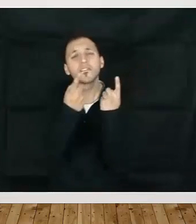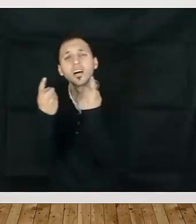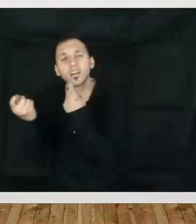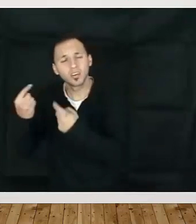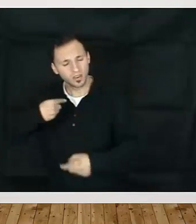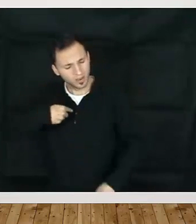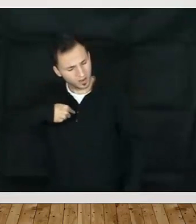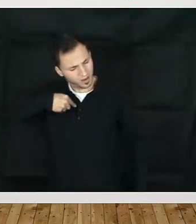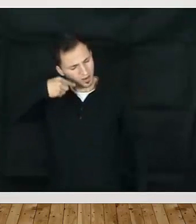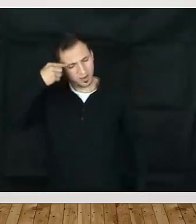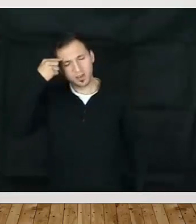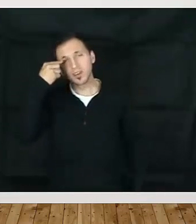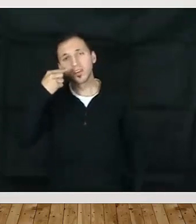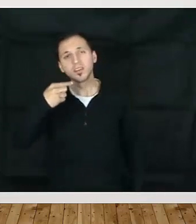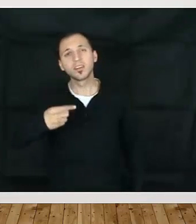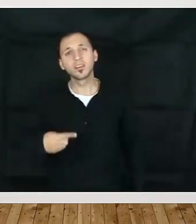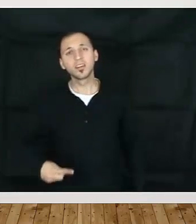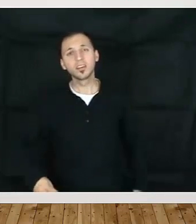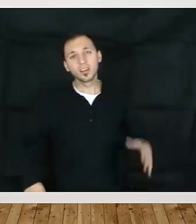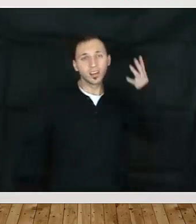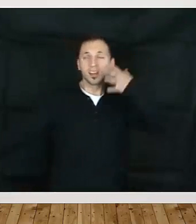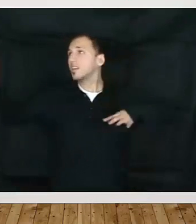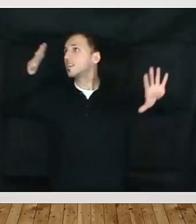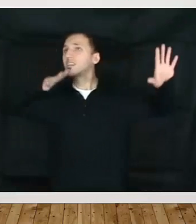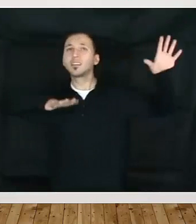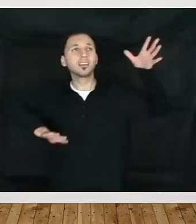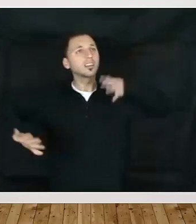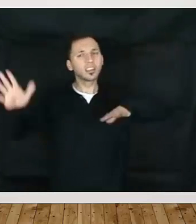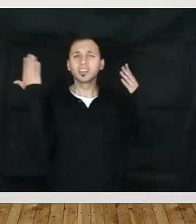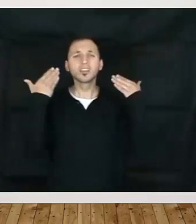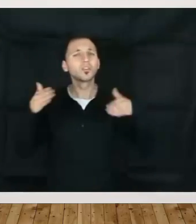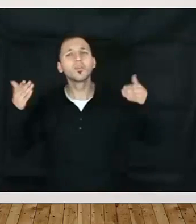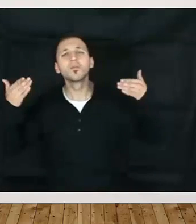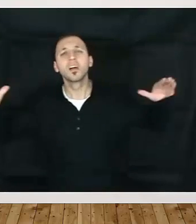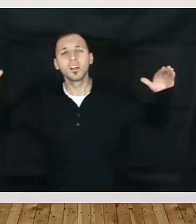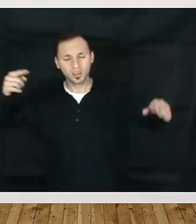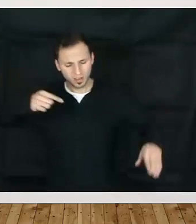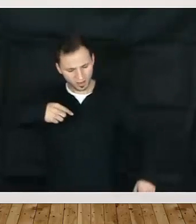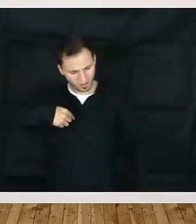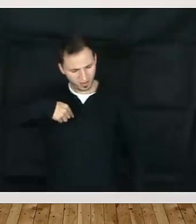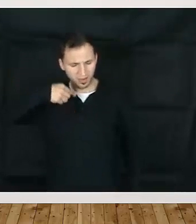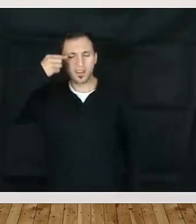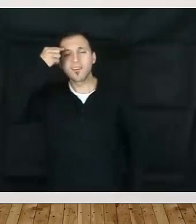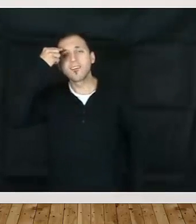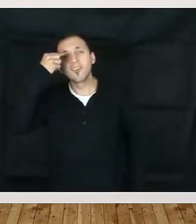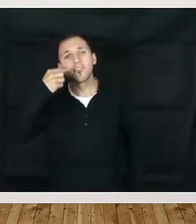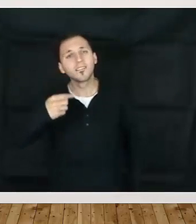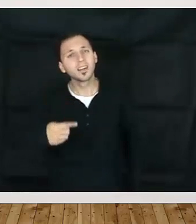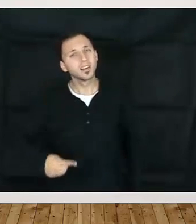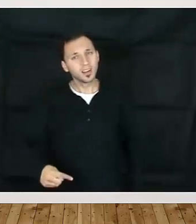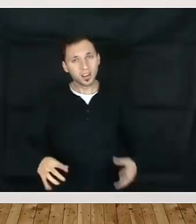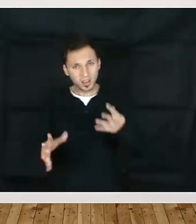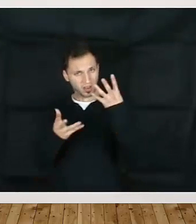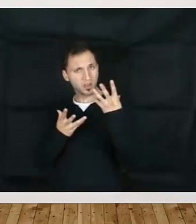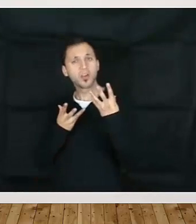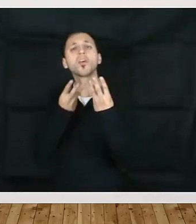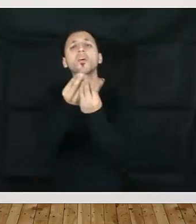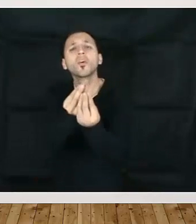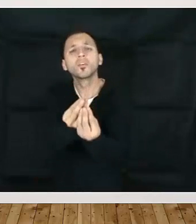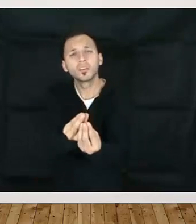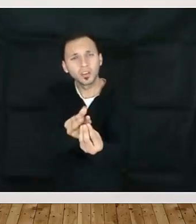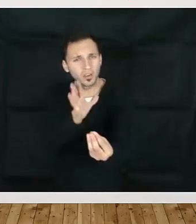Los sujetos sordos mostraron una clara sensibilidad a las propiedades lingüísticas de los estímulos de signos